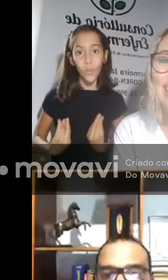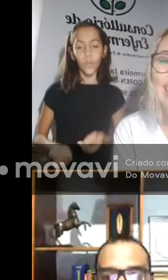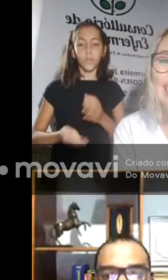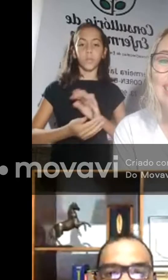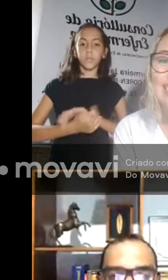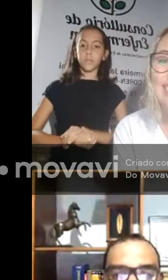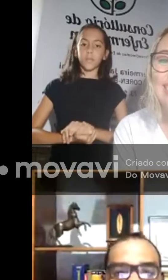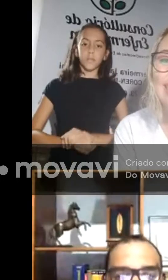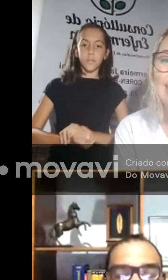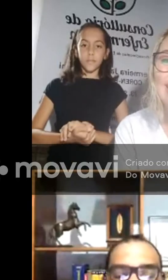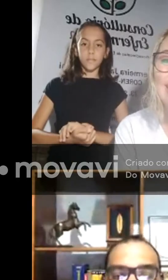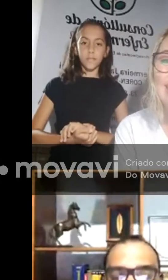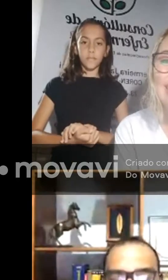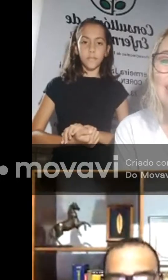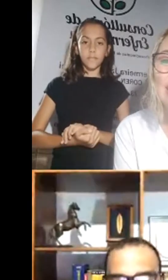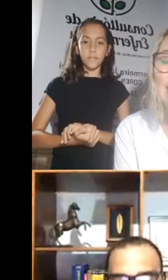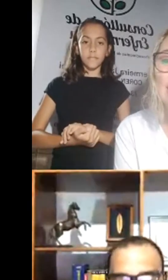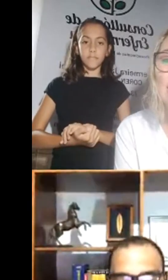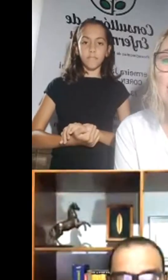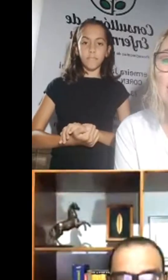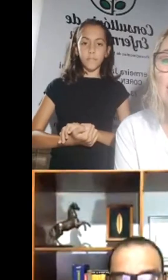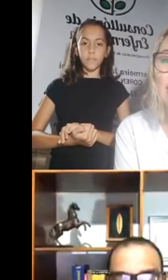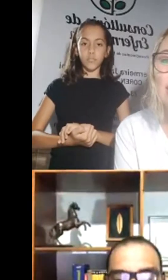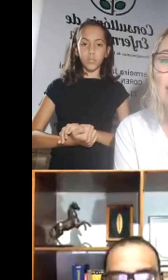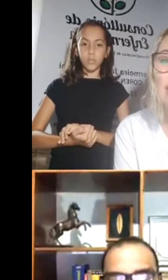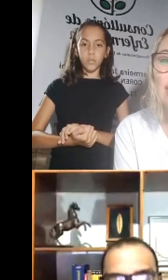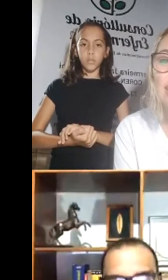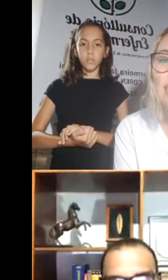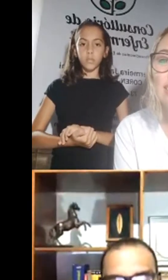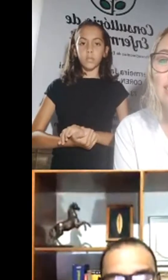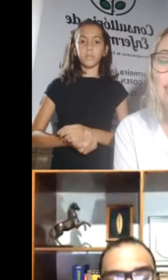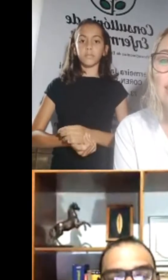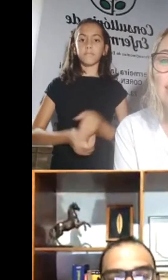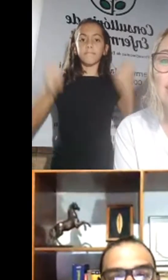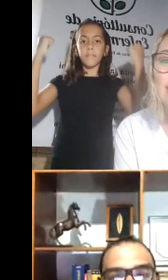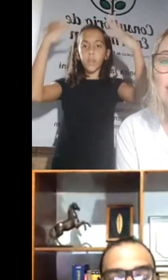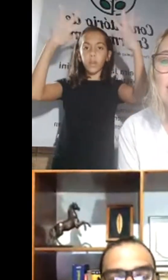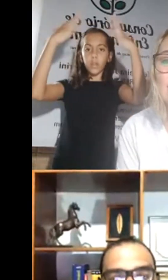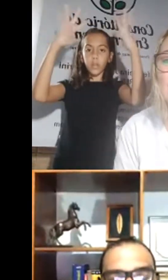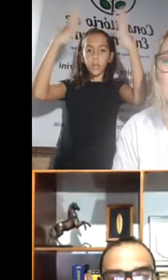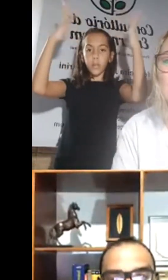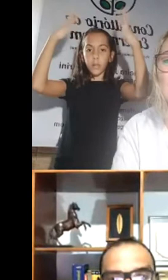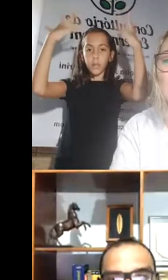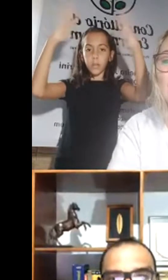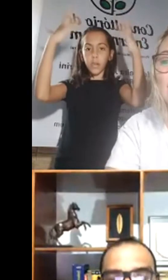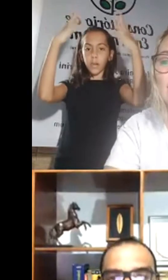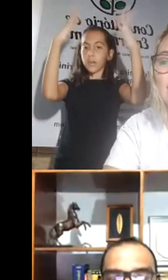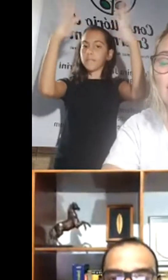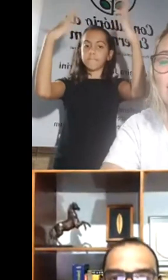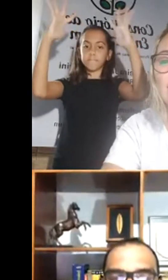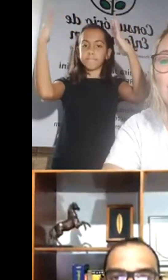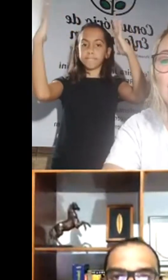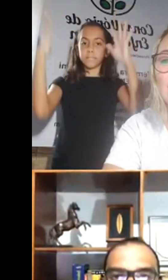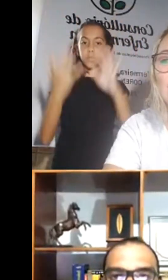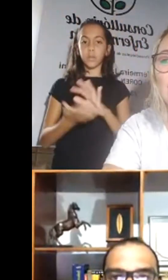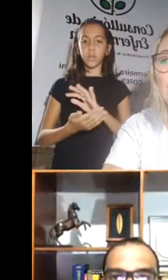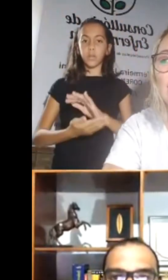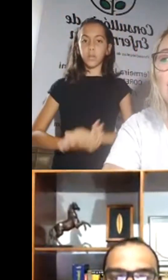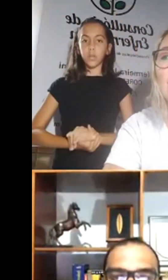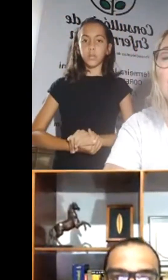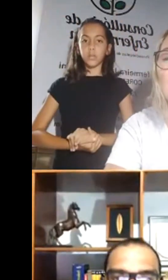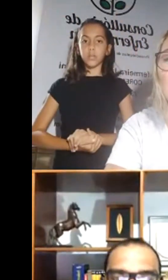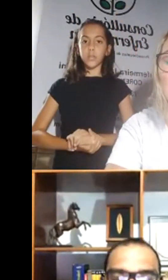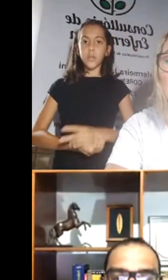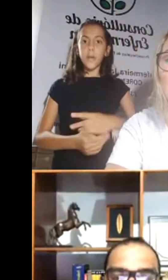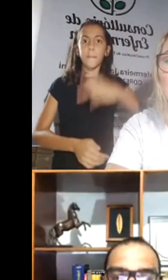é? sim, sim. E parabenizar a iniciativa, né? Essa iniciativa da gente estar iniciando